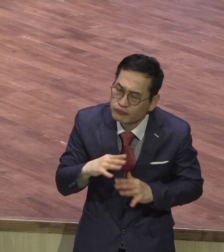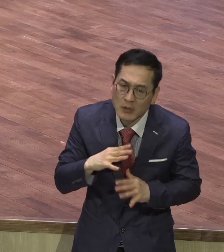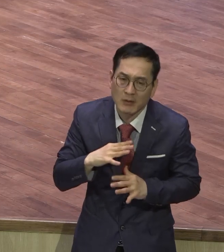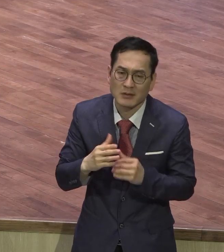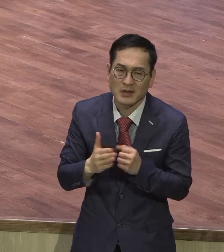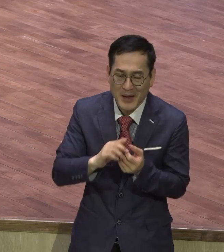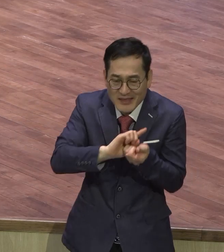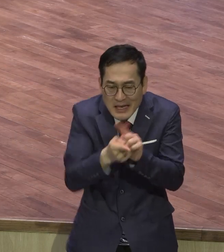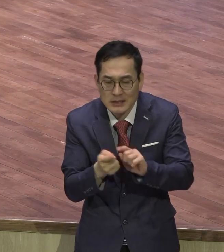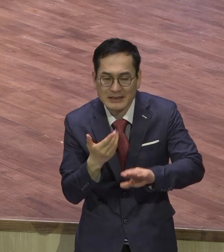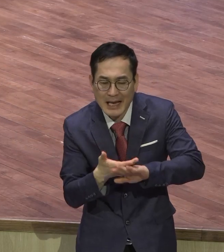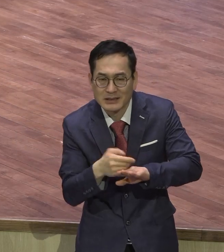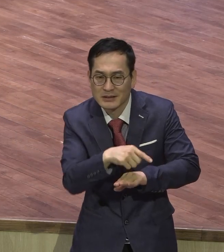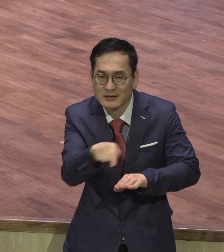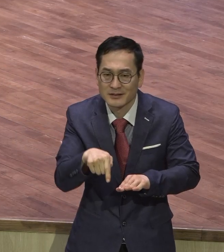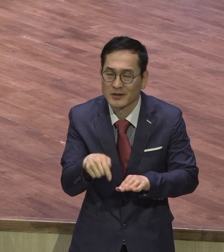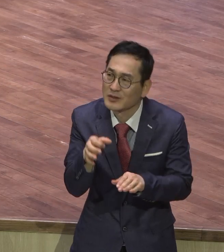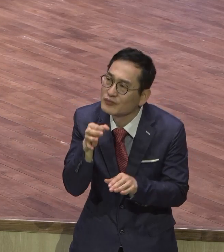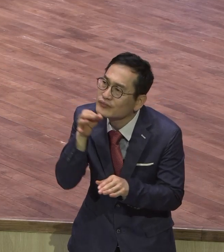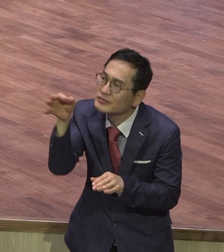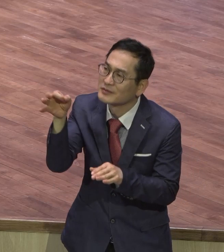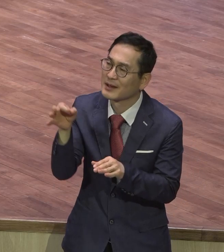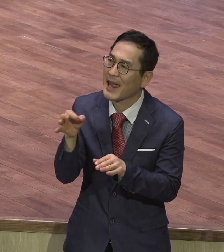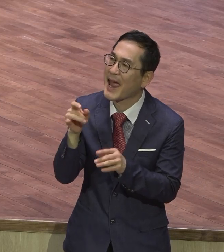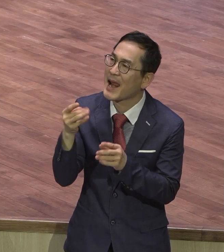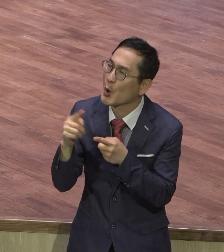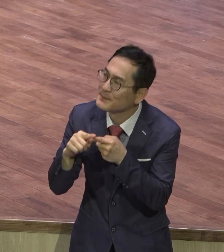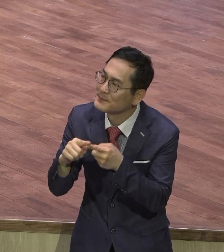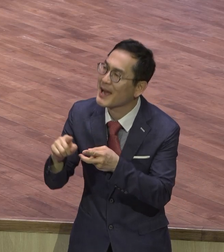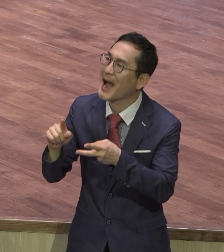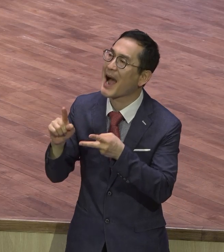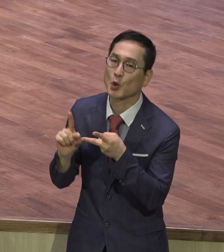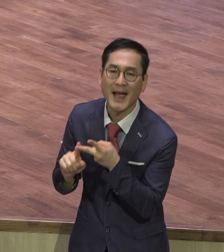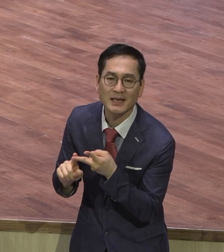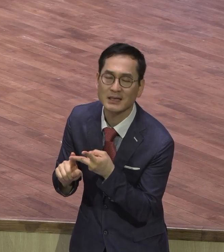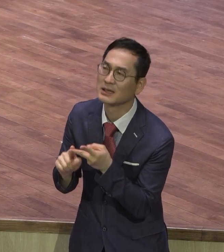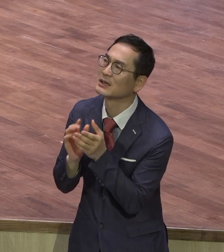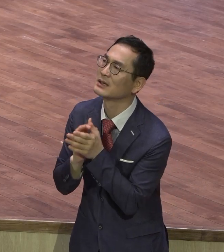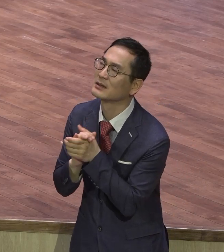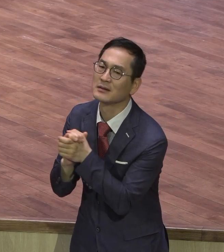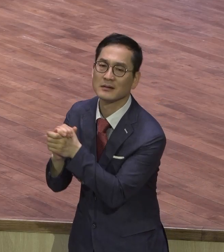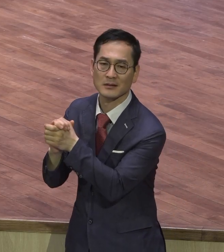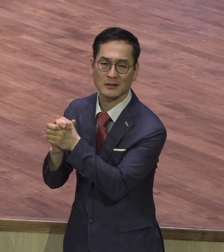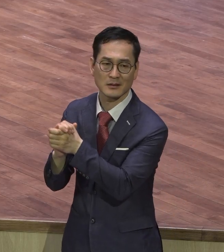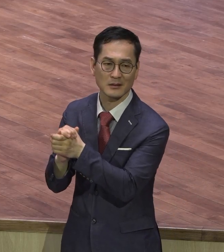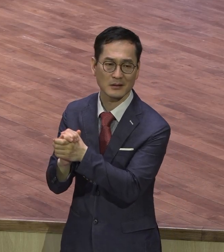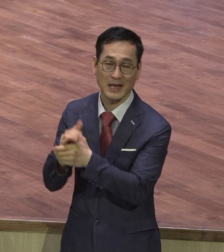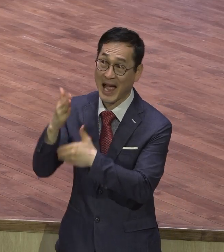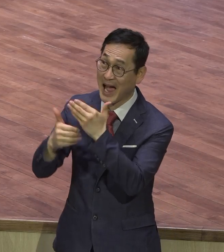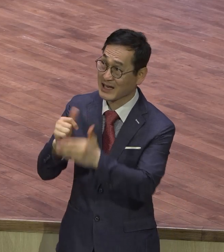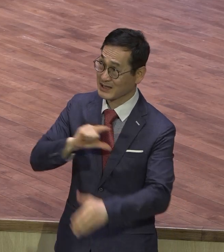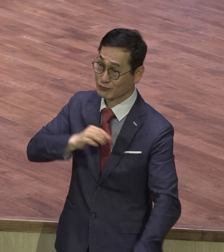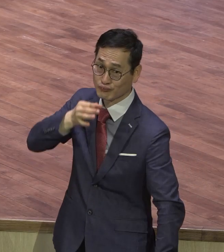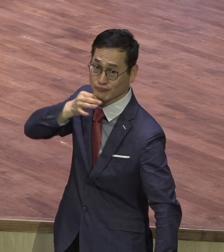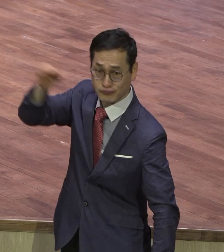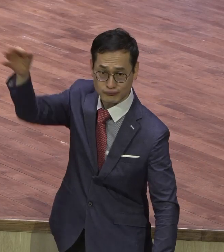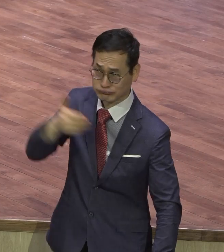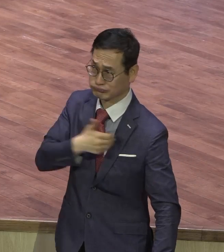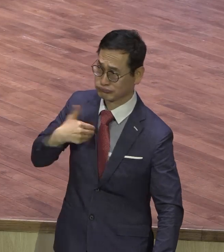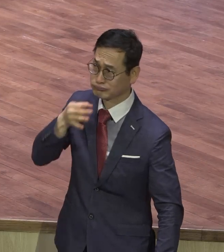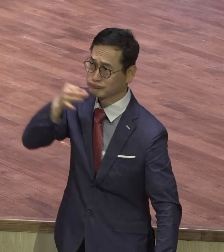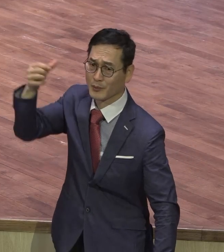두려운 하나님을 생각했어요. 구약의 율법적 사고에서는요, 당신이 당연히 두렵습니다. 그러나 새롭게